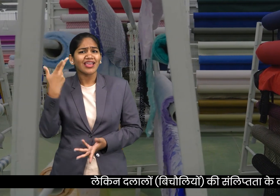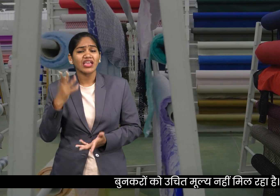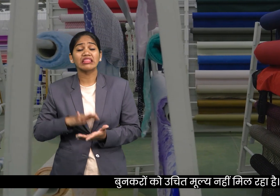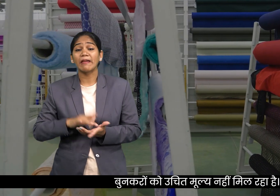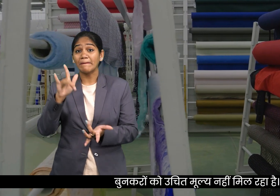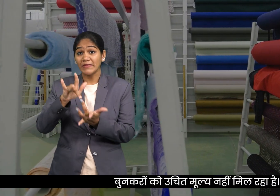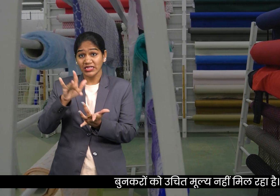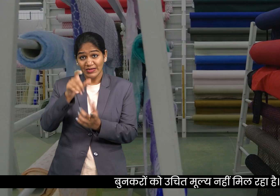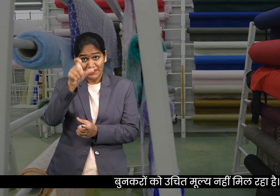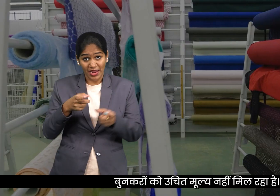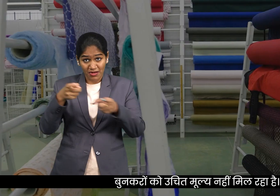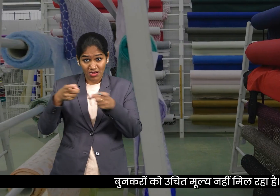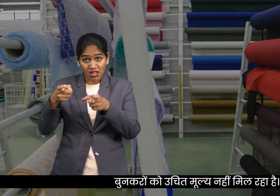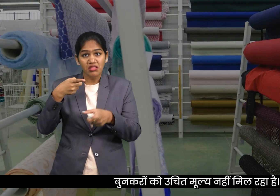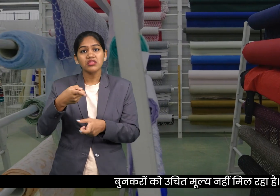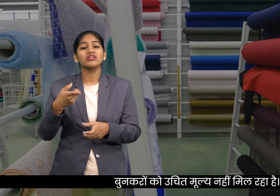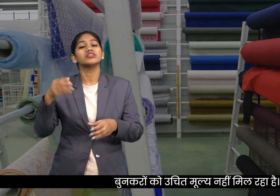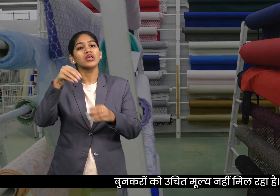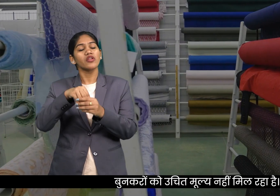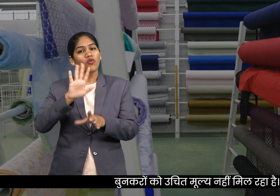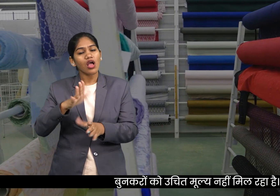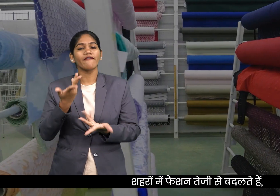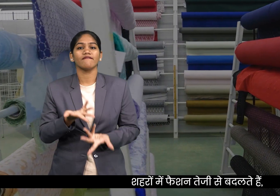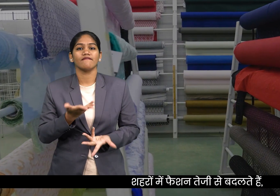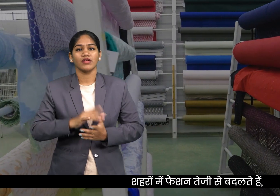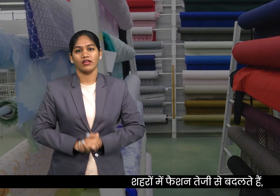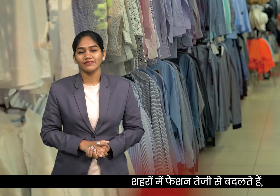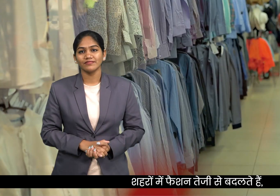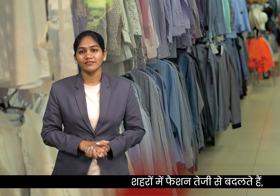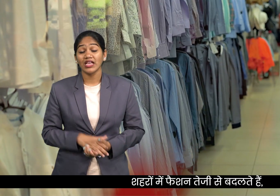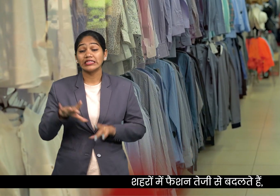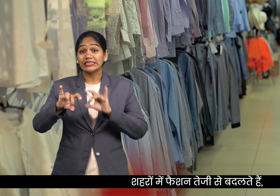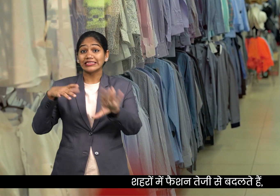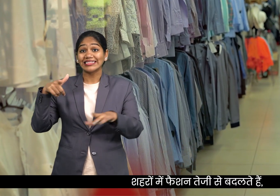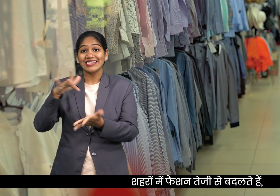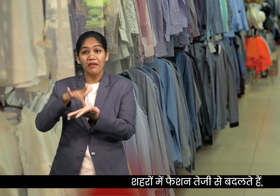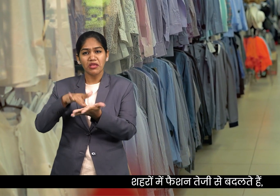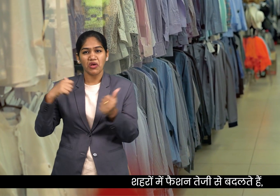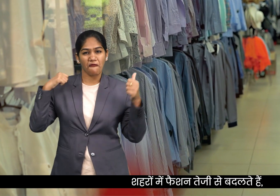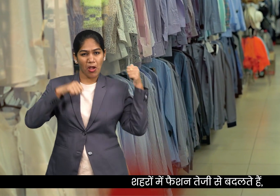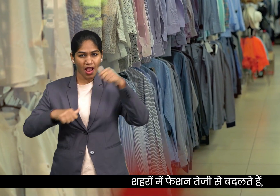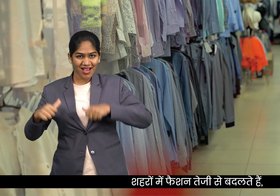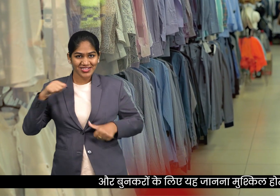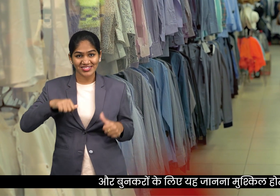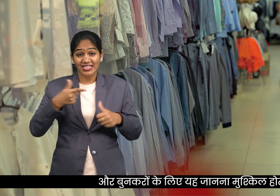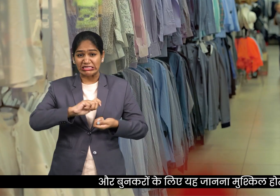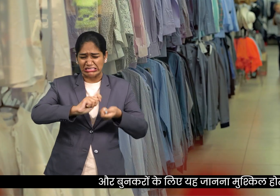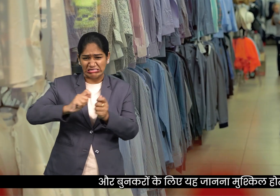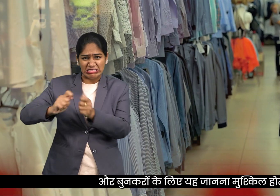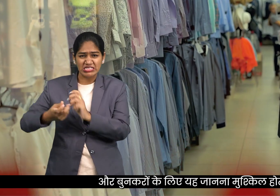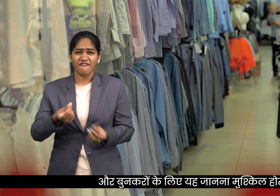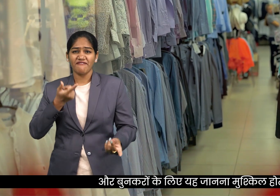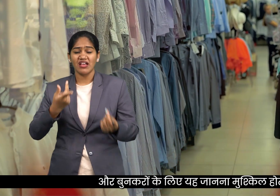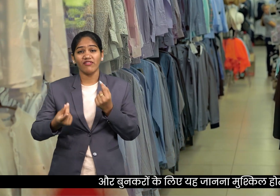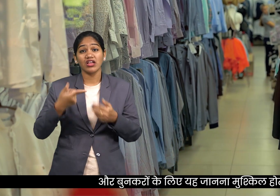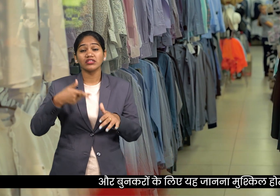कारण बुनकरों को उचित मूल्य नहीं मिल रहा है। शहरों में फैशन तेज़ी से बदलते हैं और बुनकरों